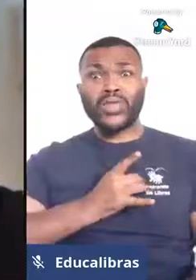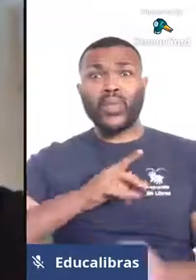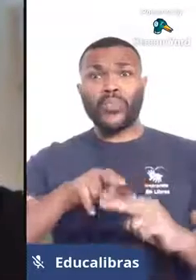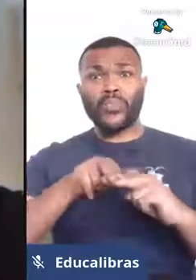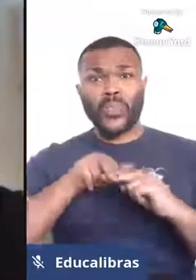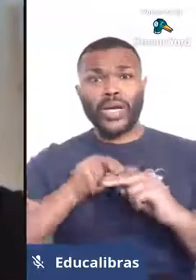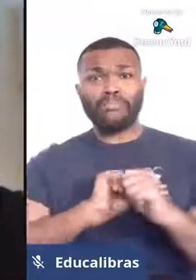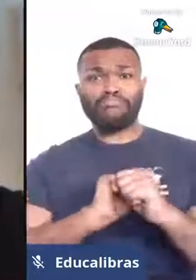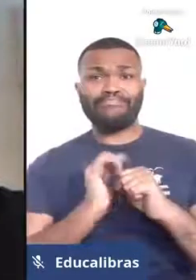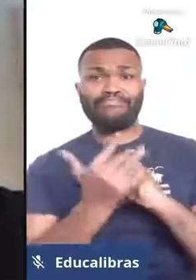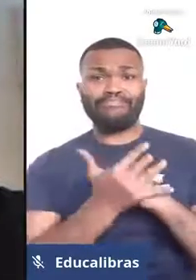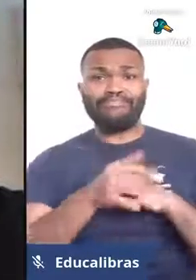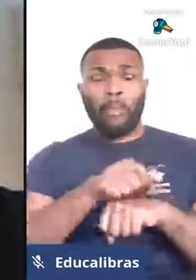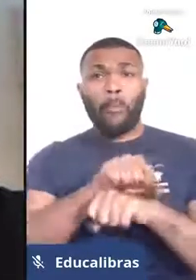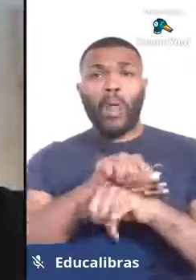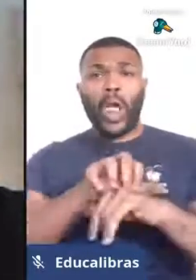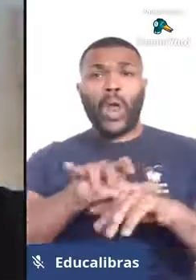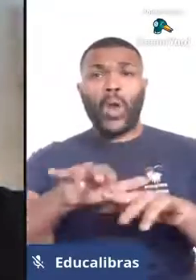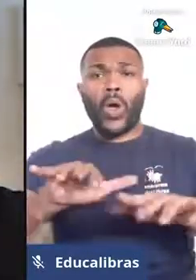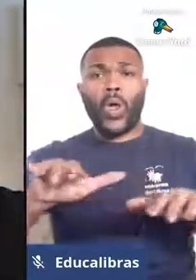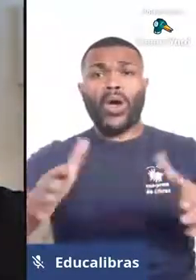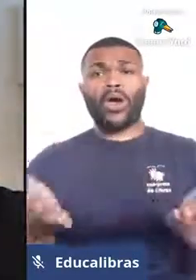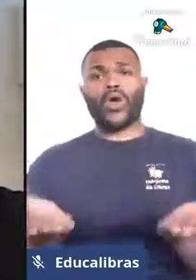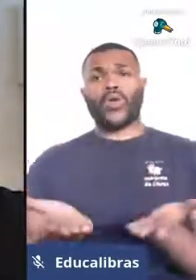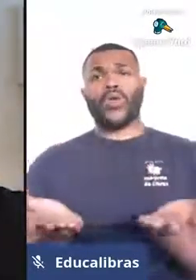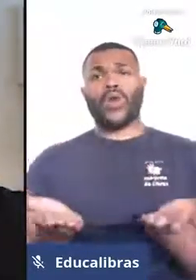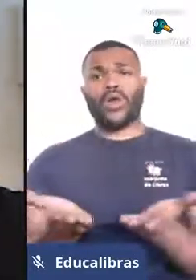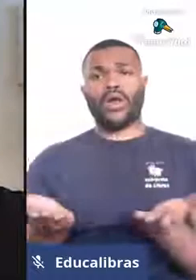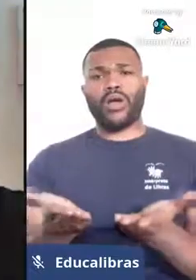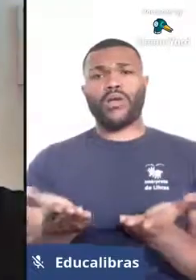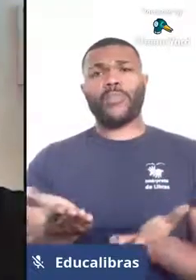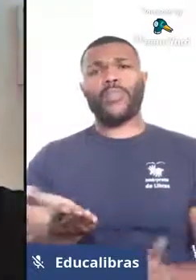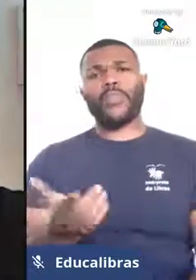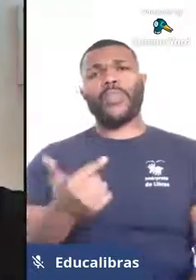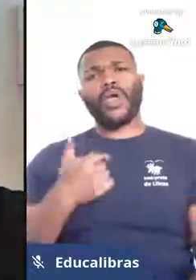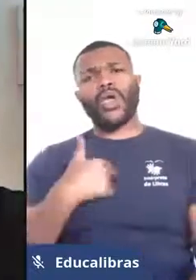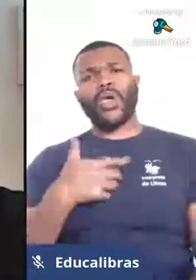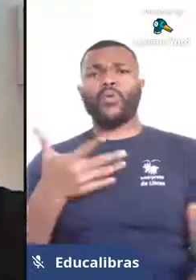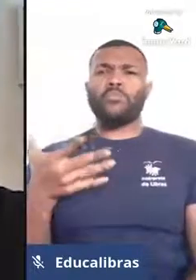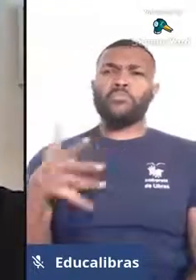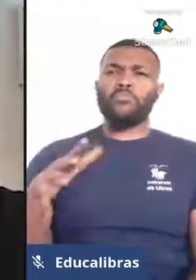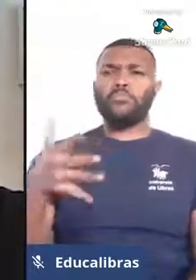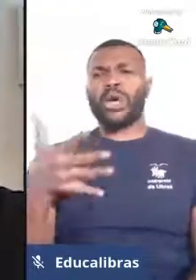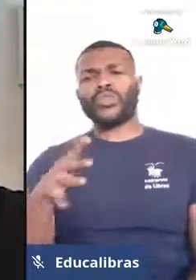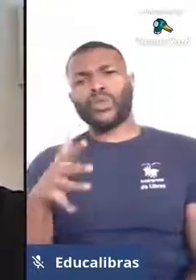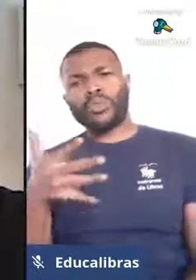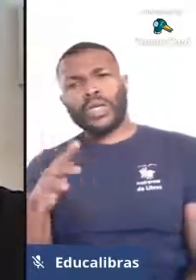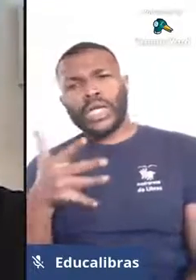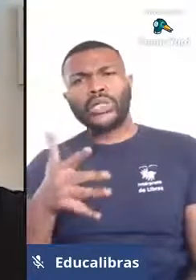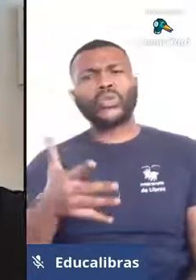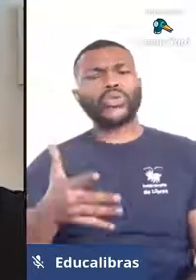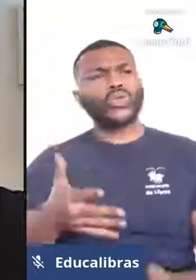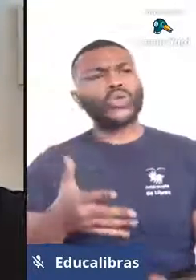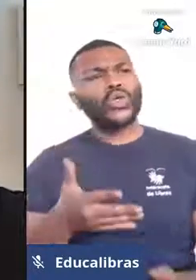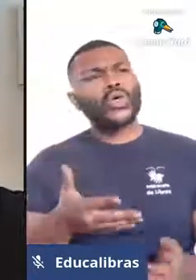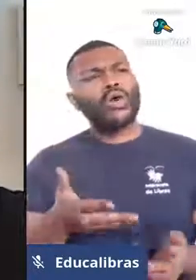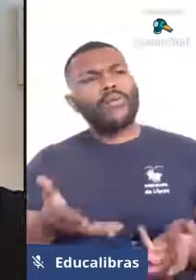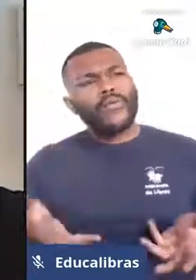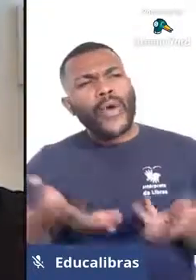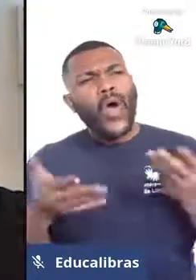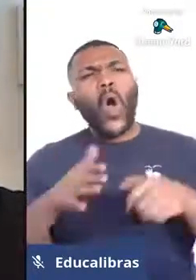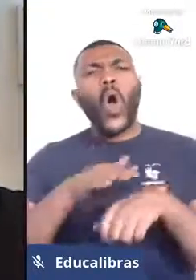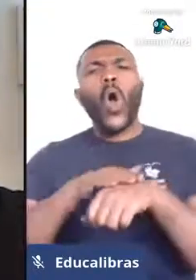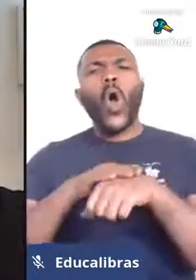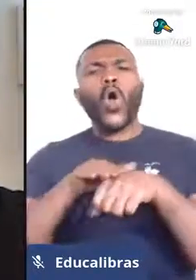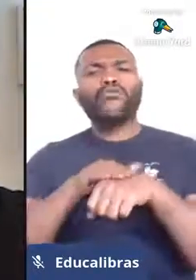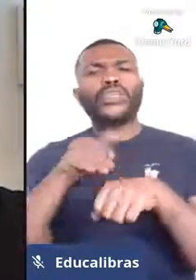Eu estou mais ou menos incitando todo mundo. Ontem estava aqui o Tuca Munhoz, eu estava